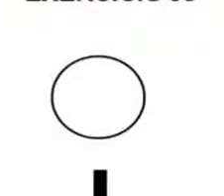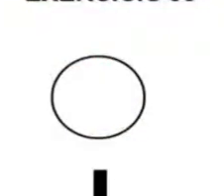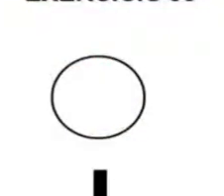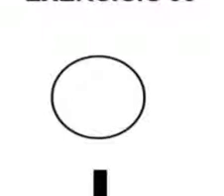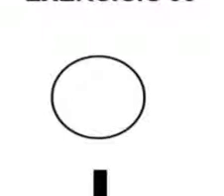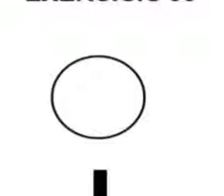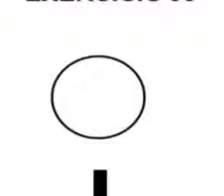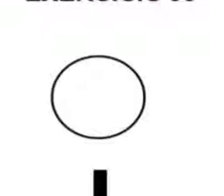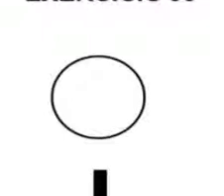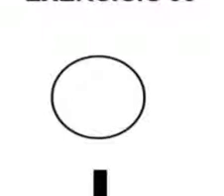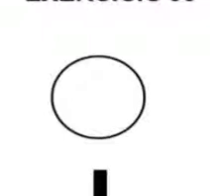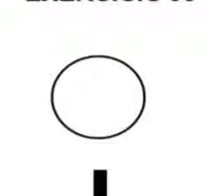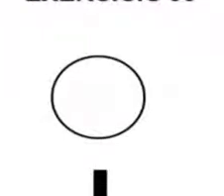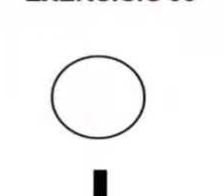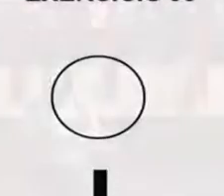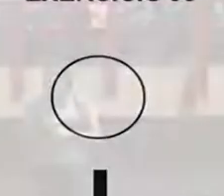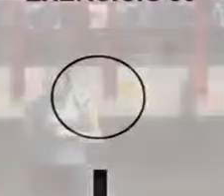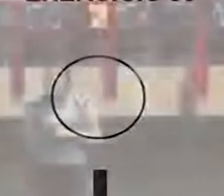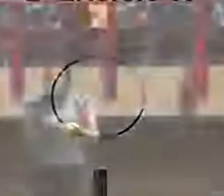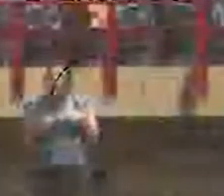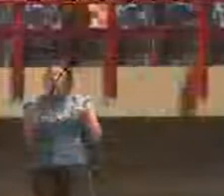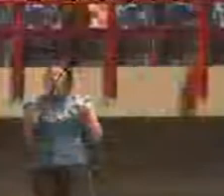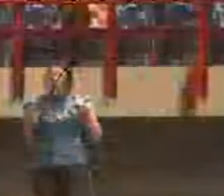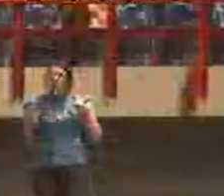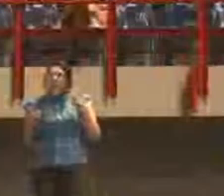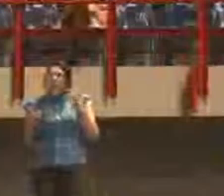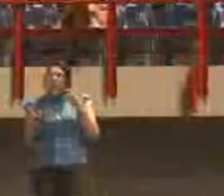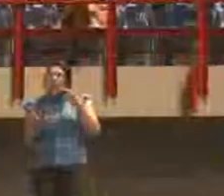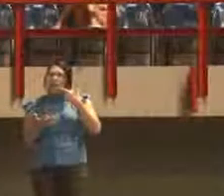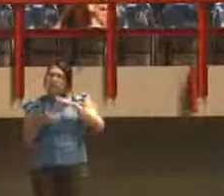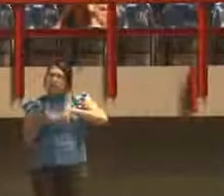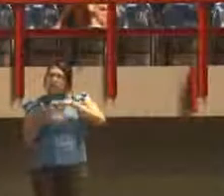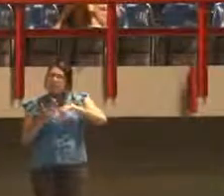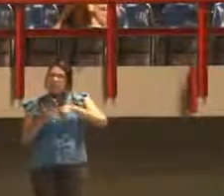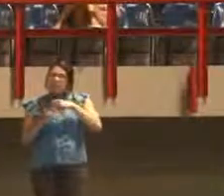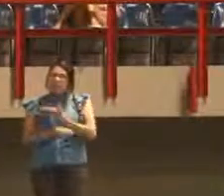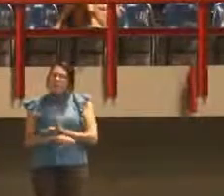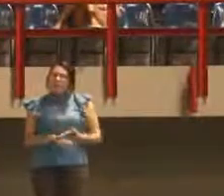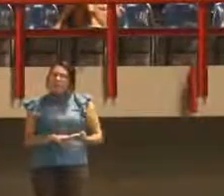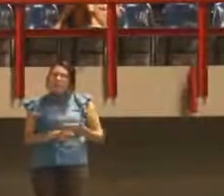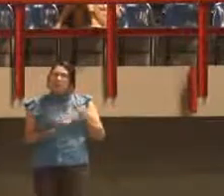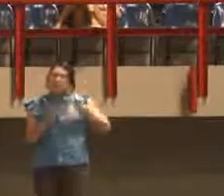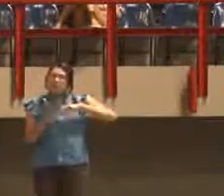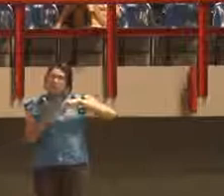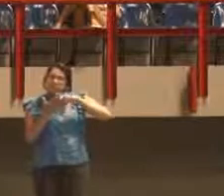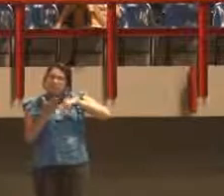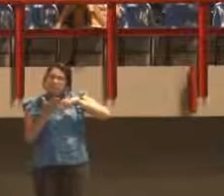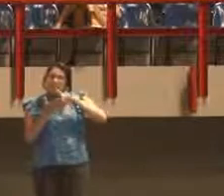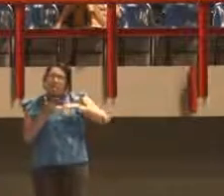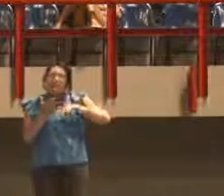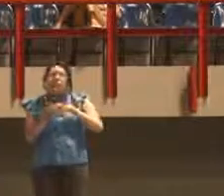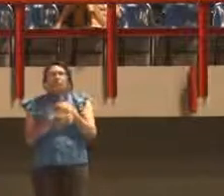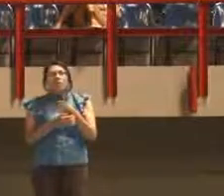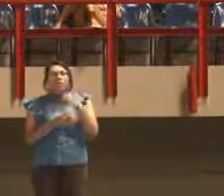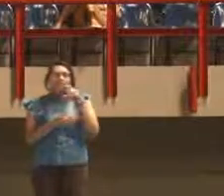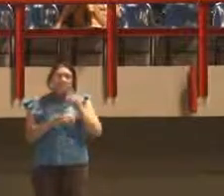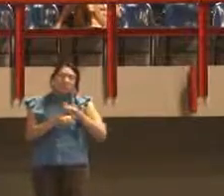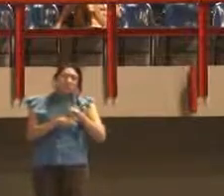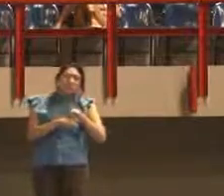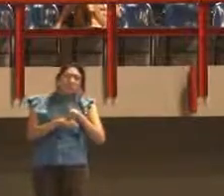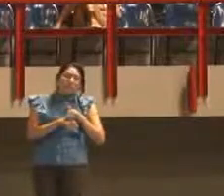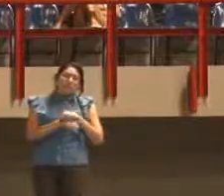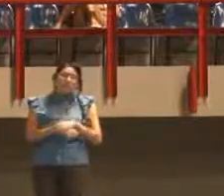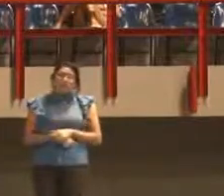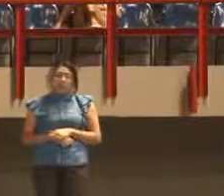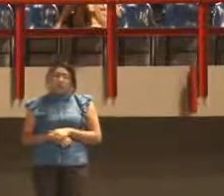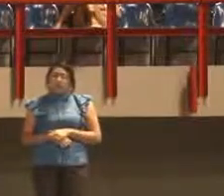A questão diz ou não diz que você pode pintar de preto e pode pintar de branco? O enunciado até diz que quando você associa uma cor com o